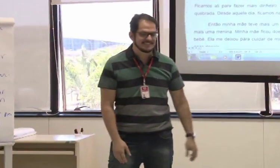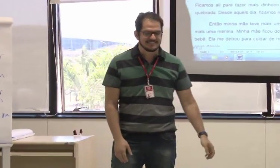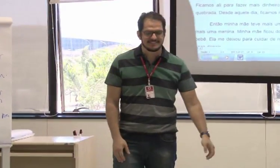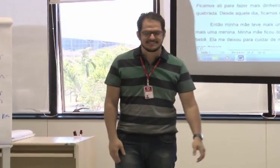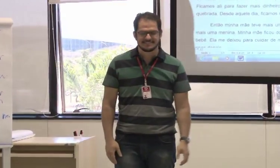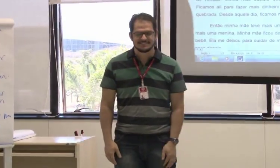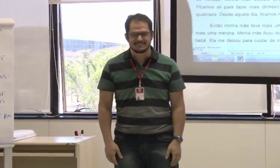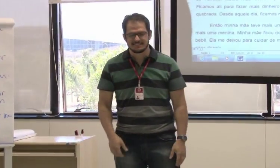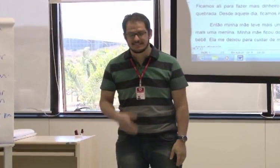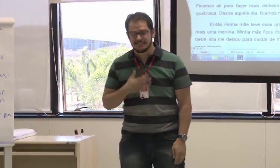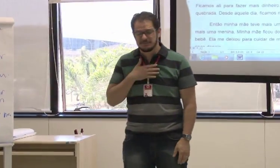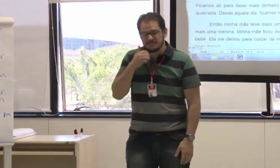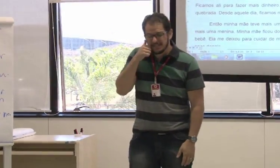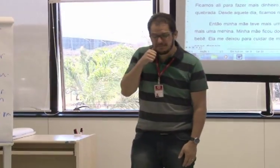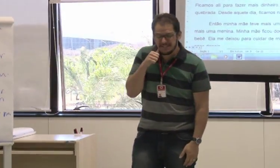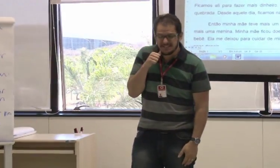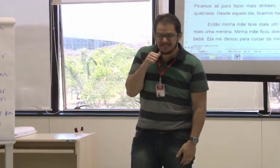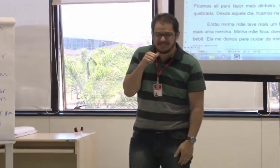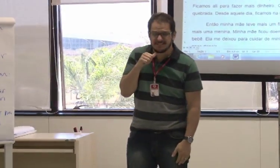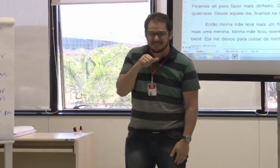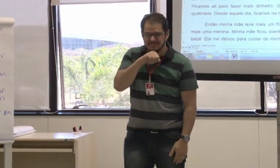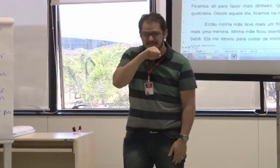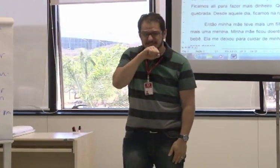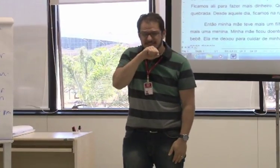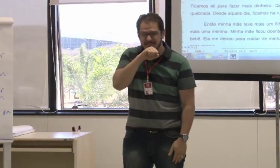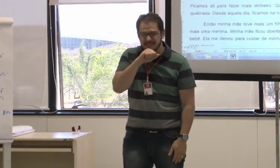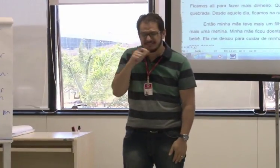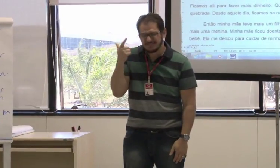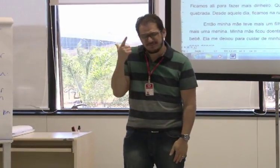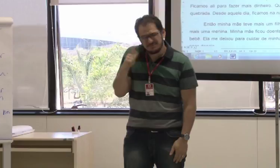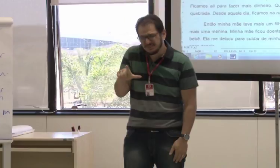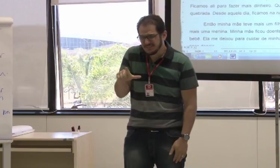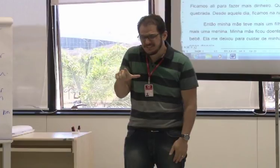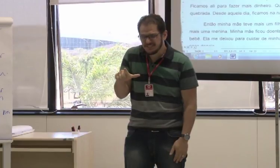Minha mãe não tinha como nos sustentar.